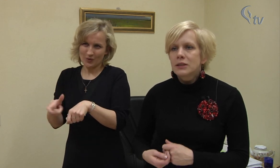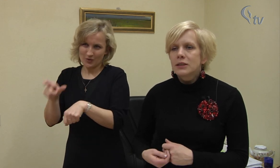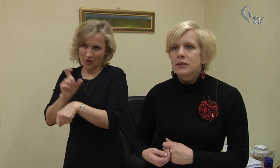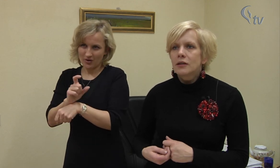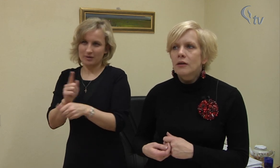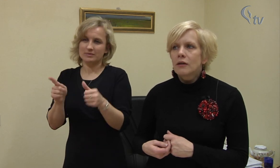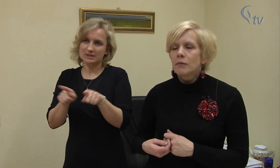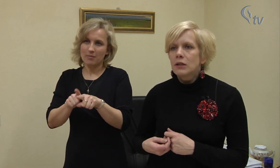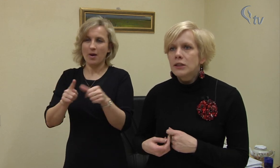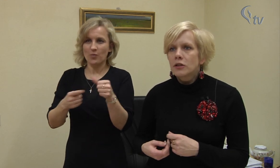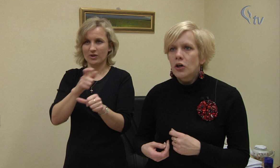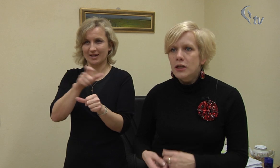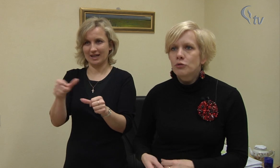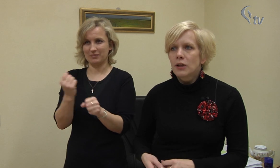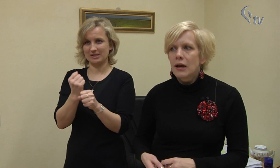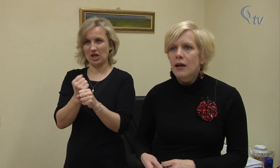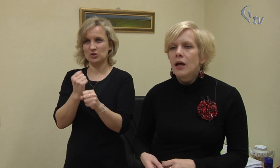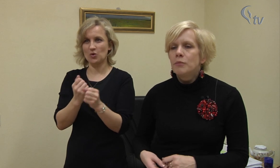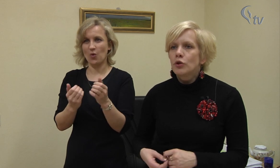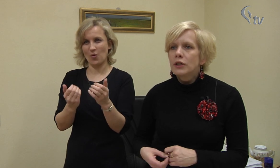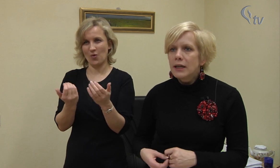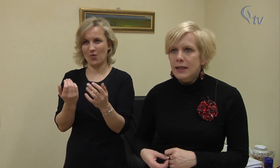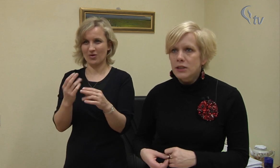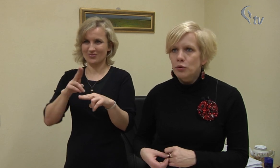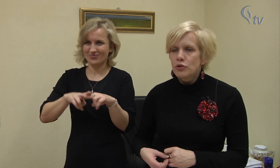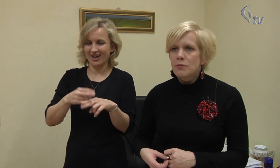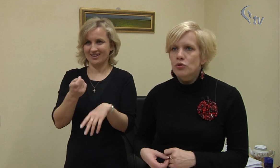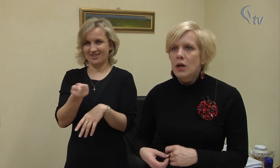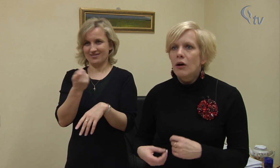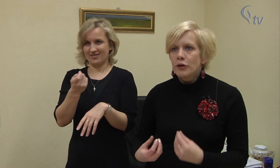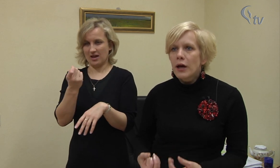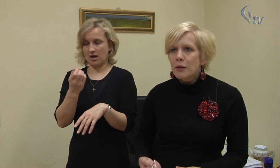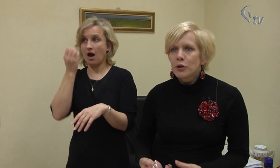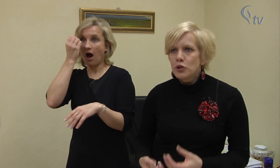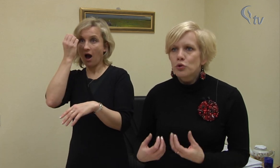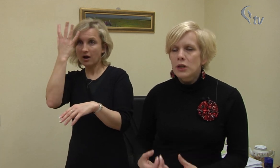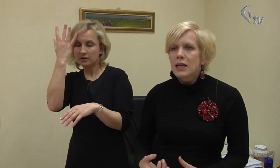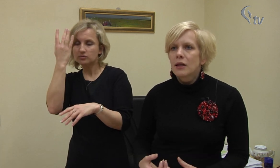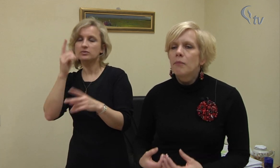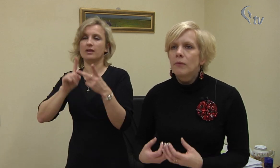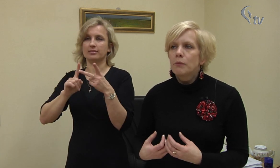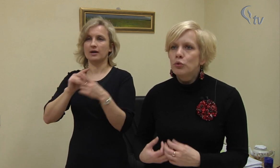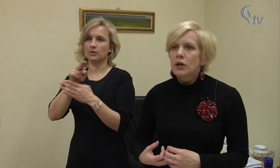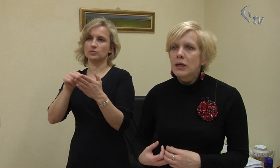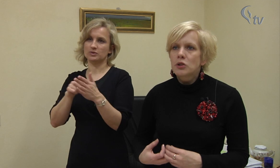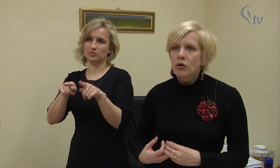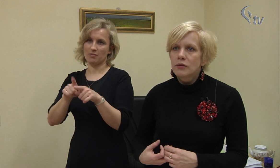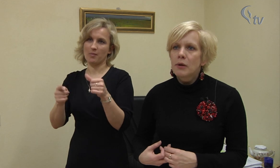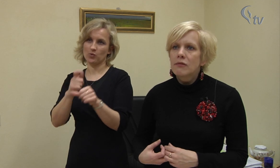sest lisaks haridusele, mis on kõige tähtsam küsimus, on ju järgmine küsimus see, et puudega inimesel oleks võimalik